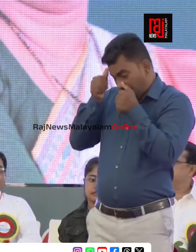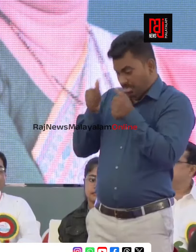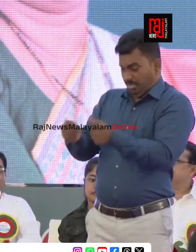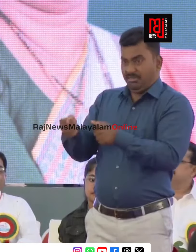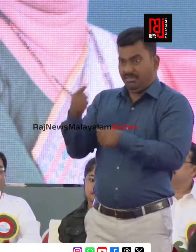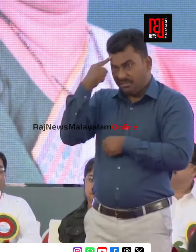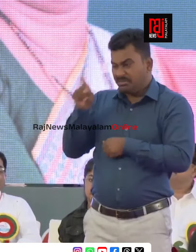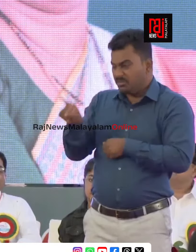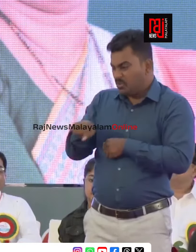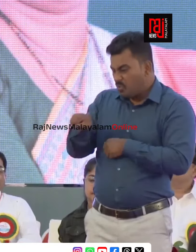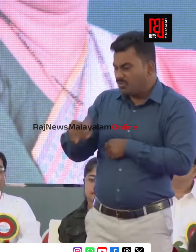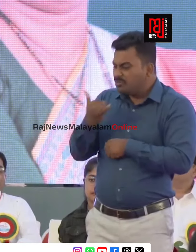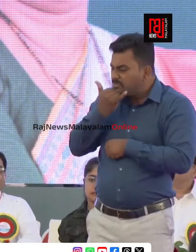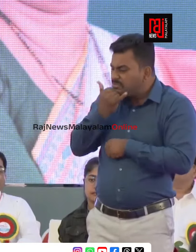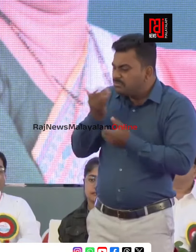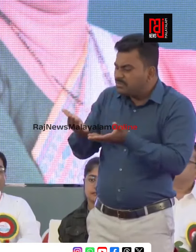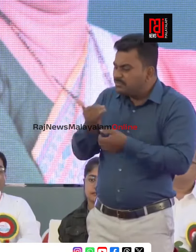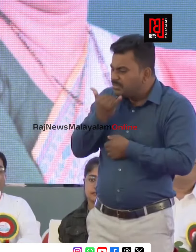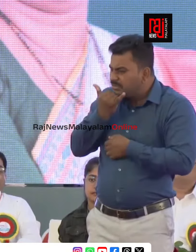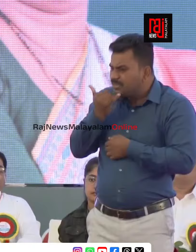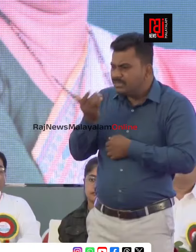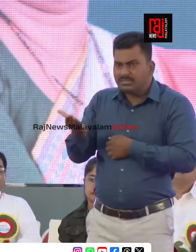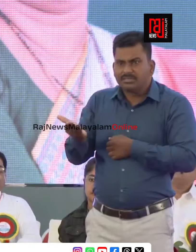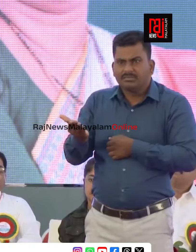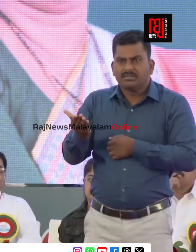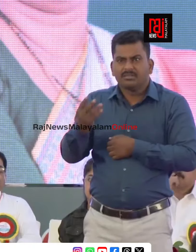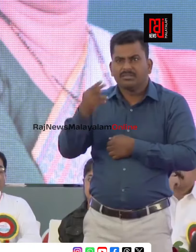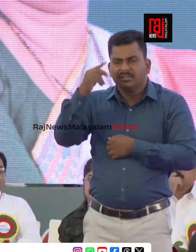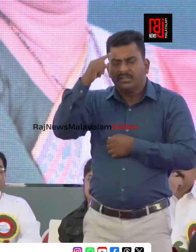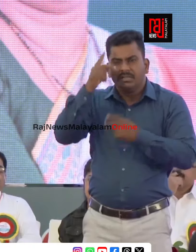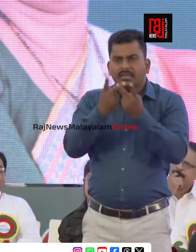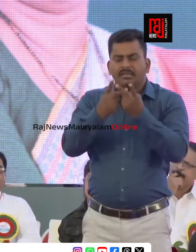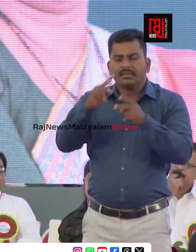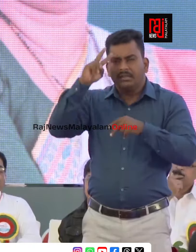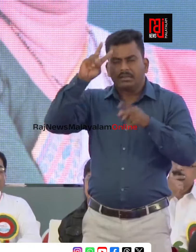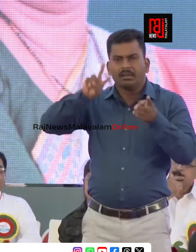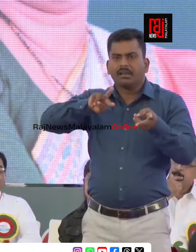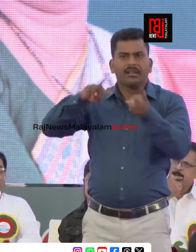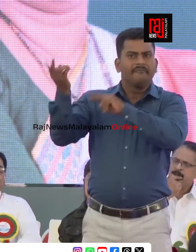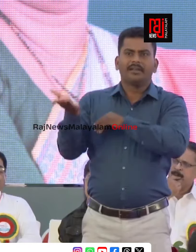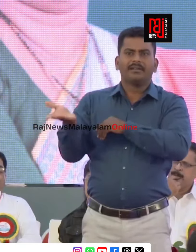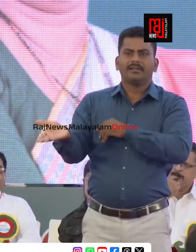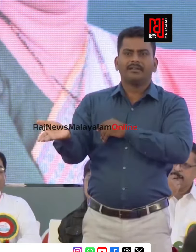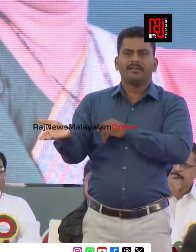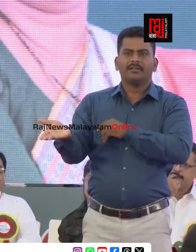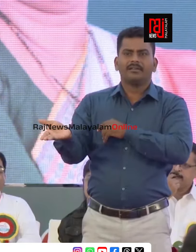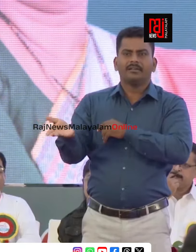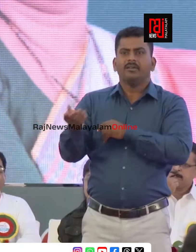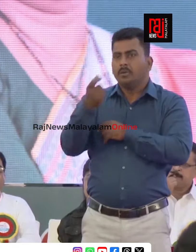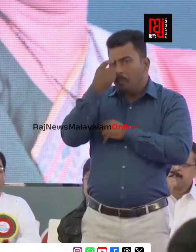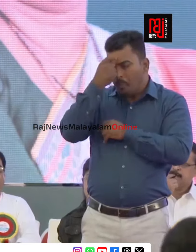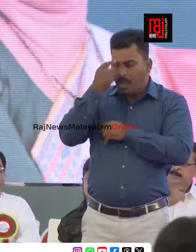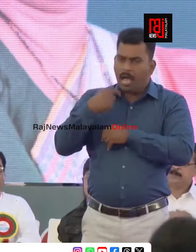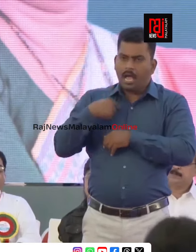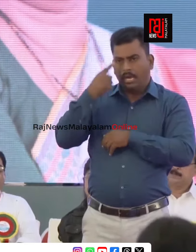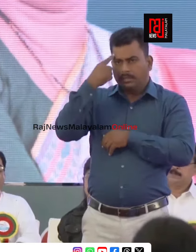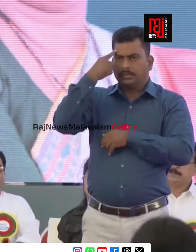ചിലരുണ്ട്. ഇതൊരു ആരോഗ്യ പ്രശ്നമാണെന്നും